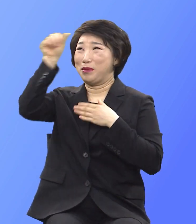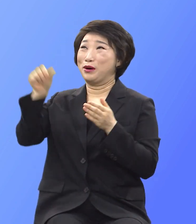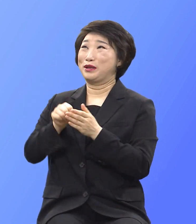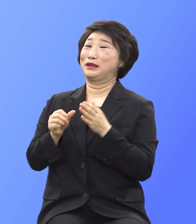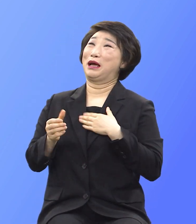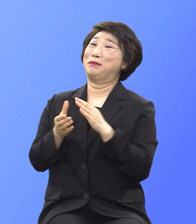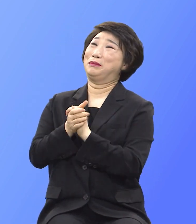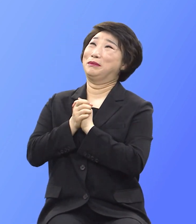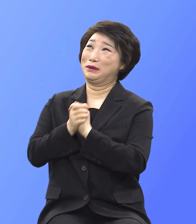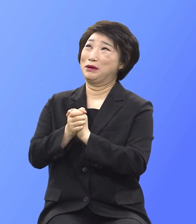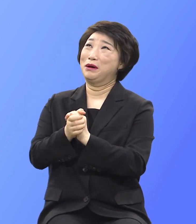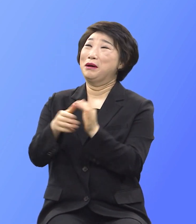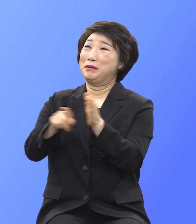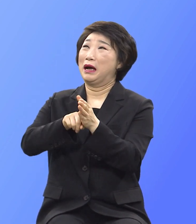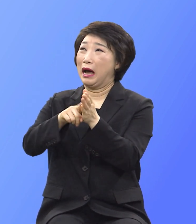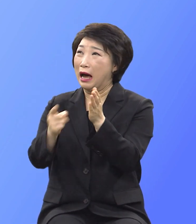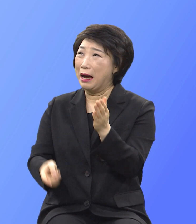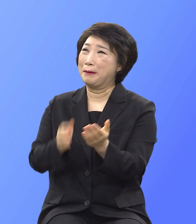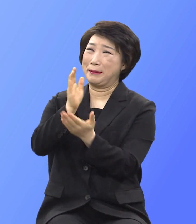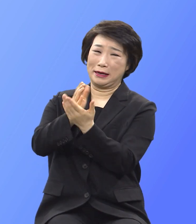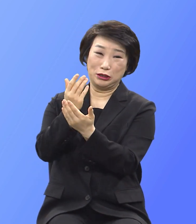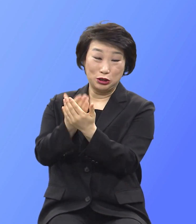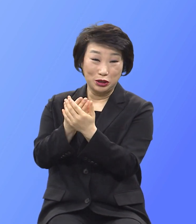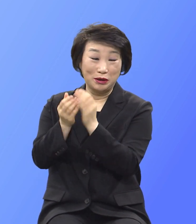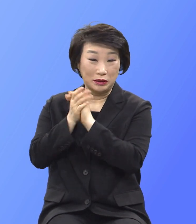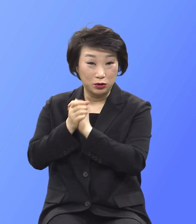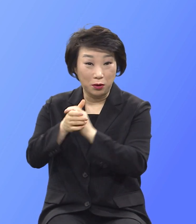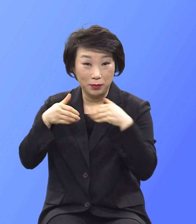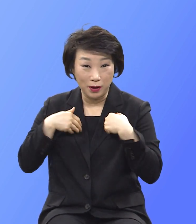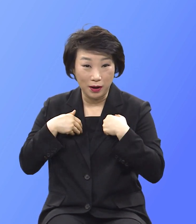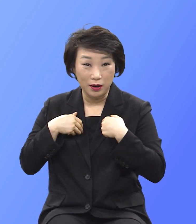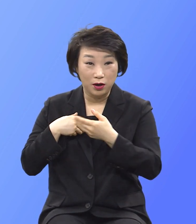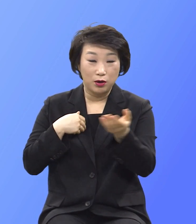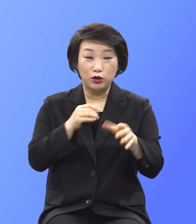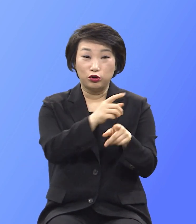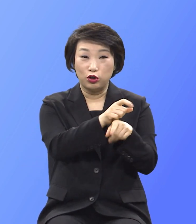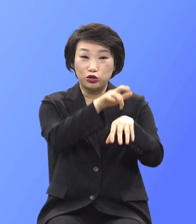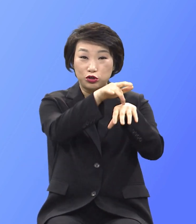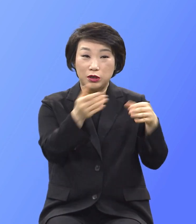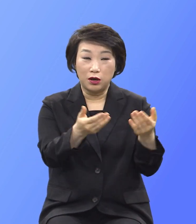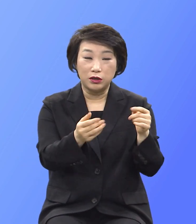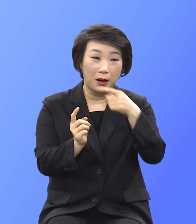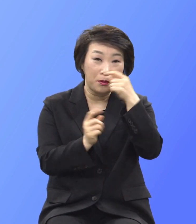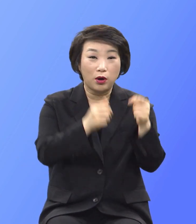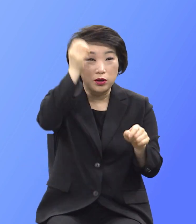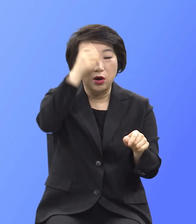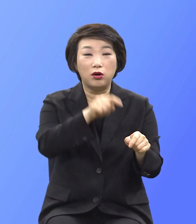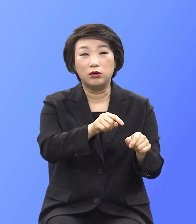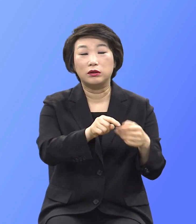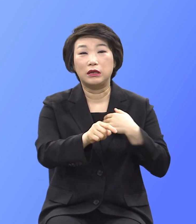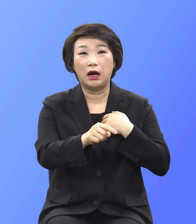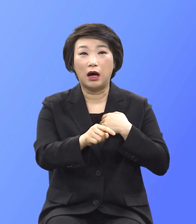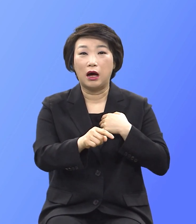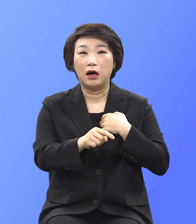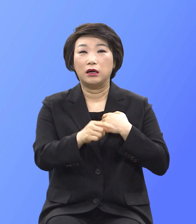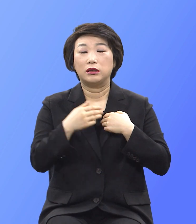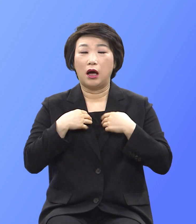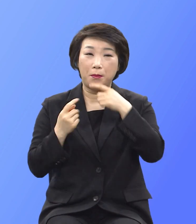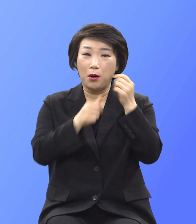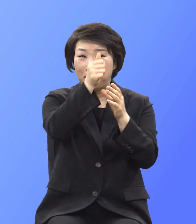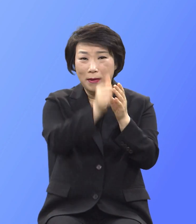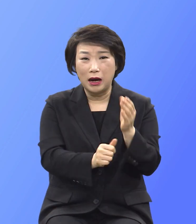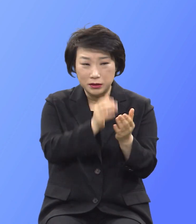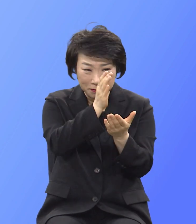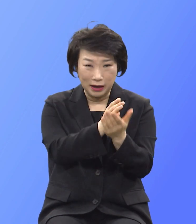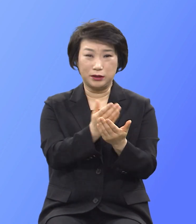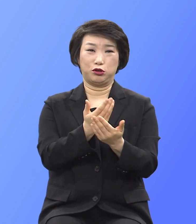내가 믿음에서 떠나지 않게 하소서. 귀신의 역사와 미혹의 영에게 절대 내가